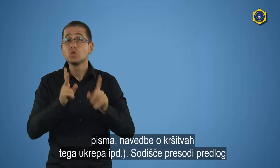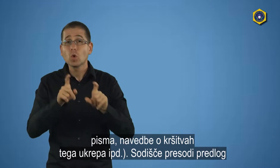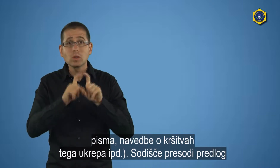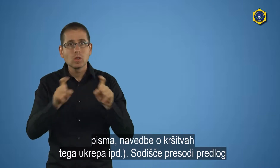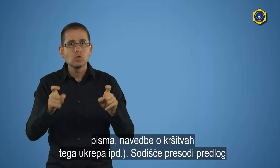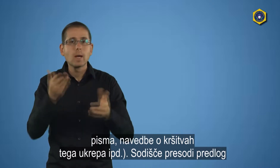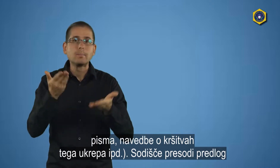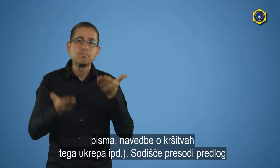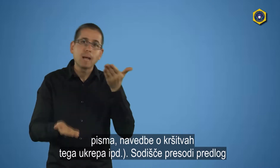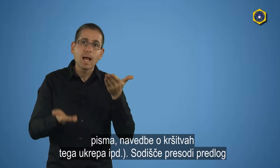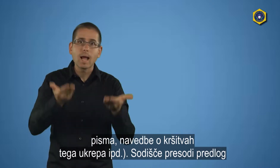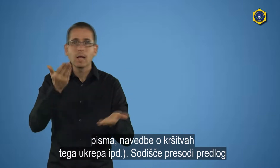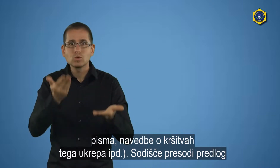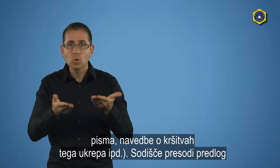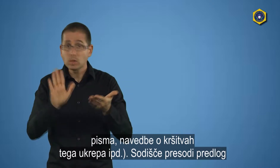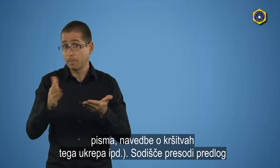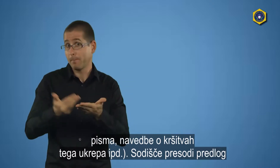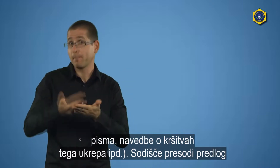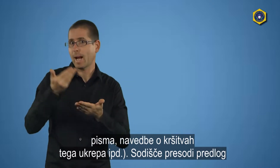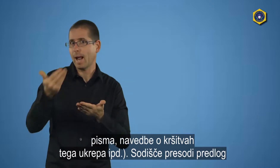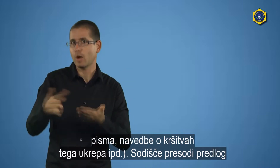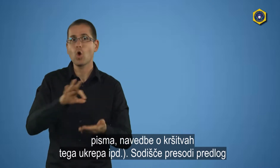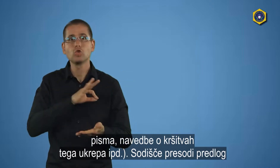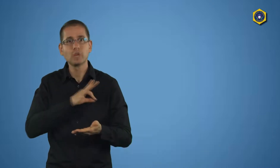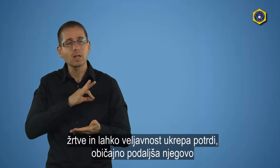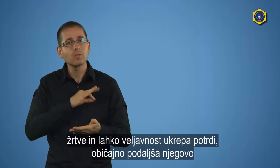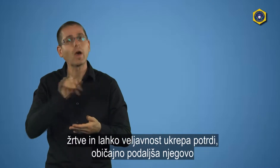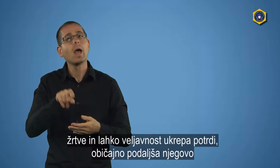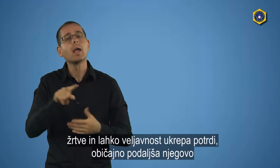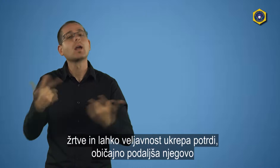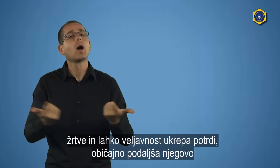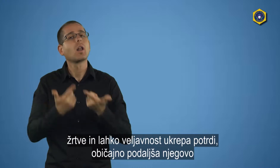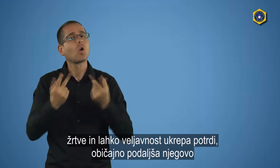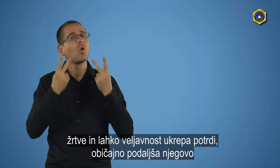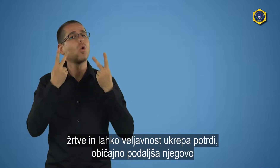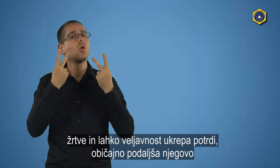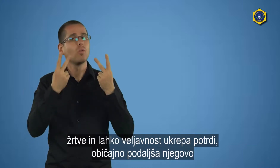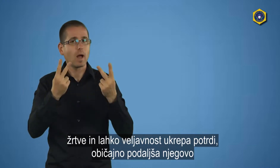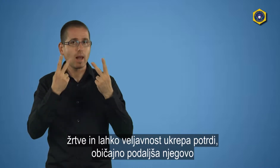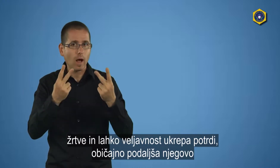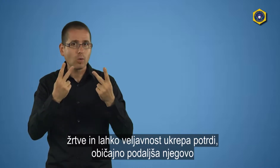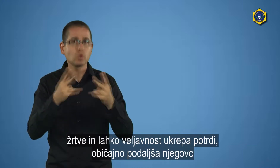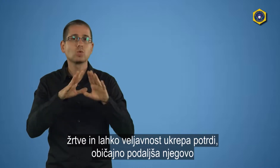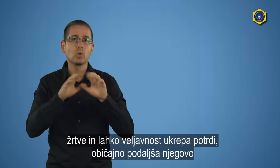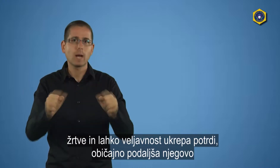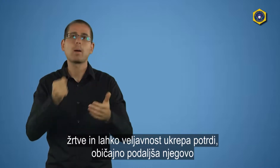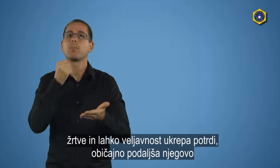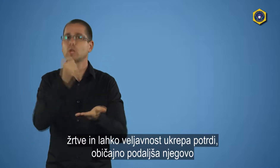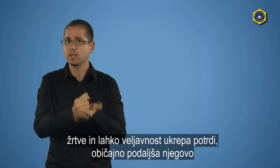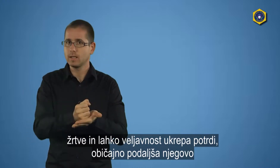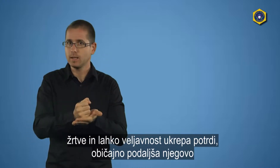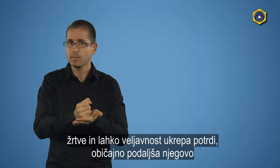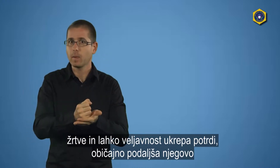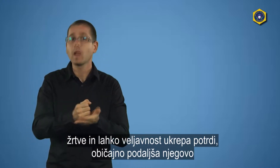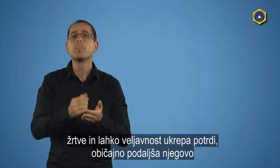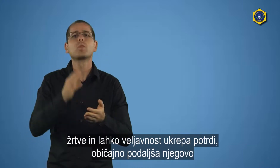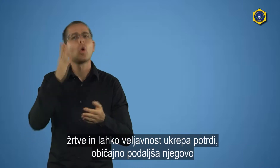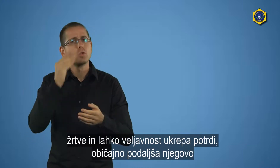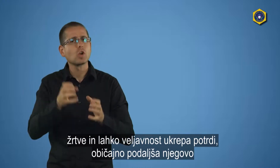Sodišče presodi predlog žrtve in lahko veljavnost ukrepa potrdi, običajno podaljša njegovo veljavnost na skupno